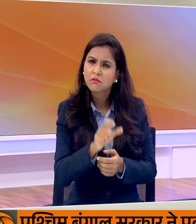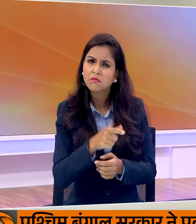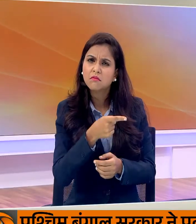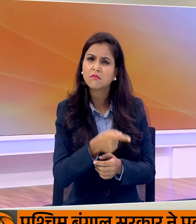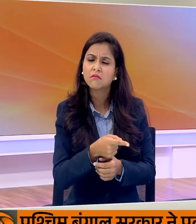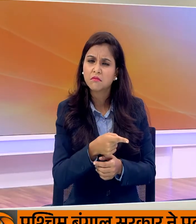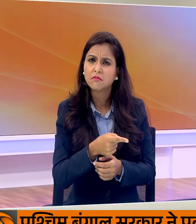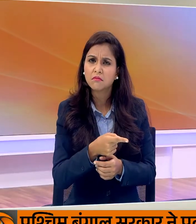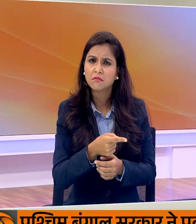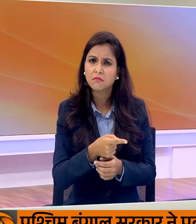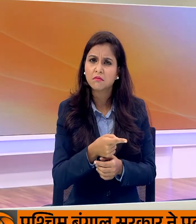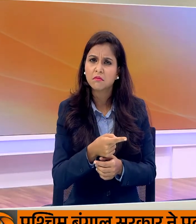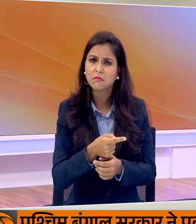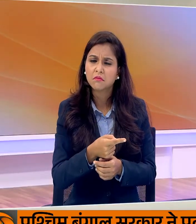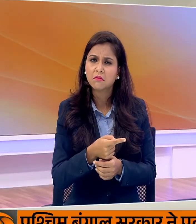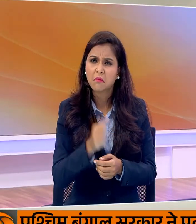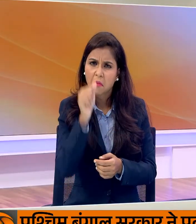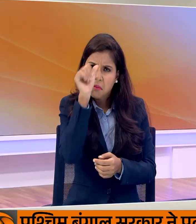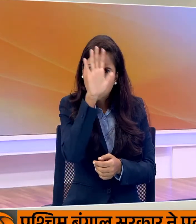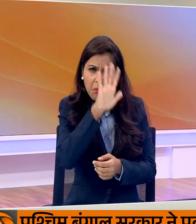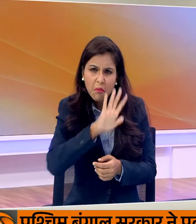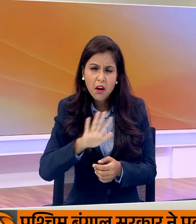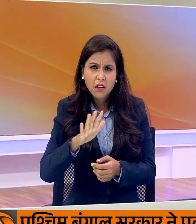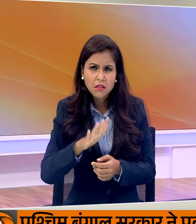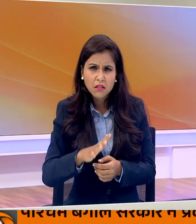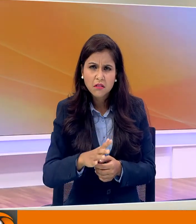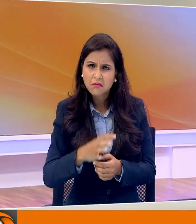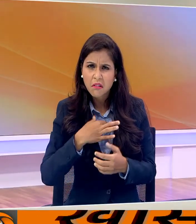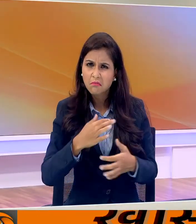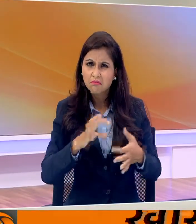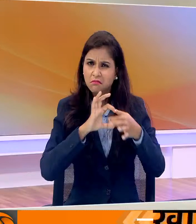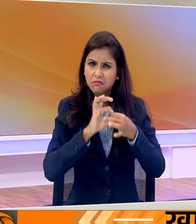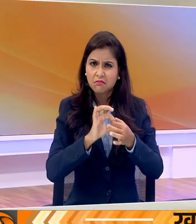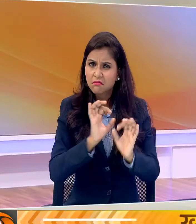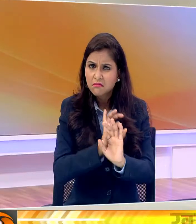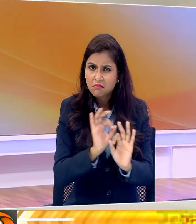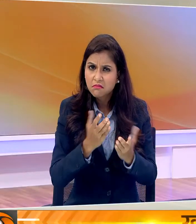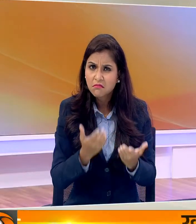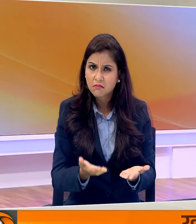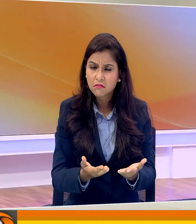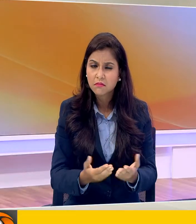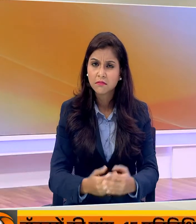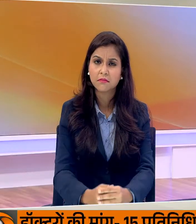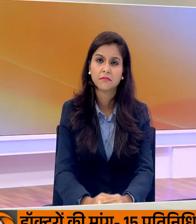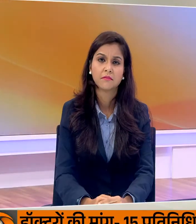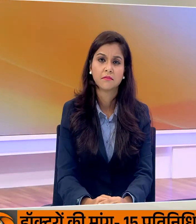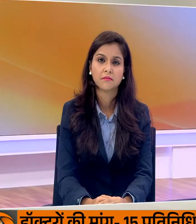के प्रति कोई संवेदना भी नहीं रखते।